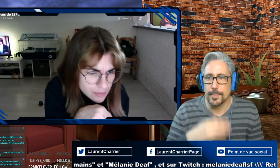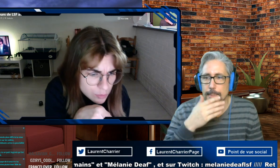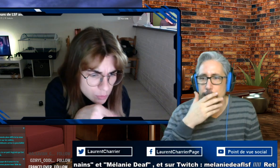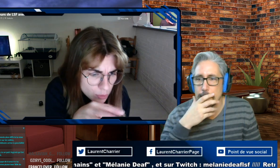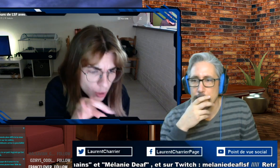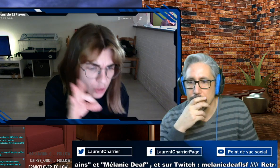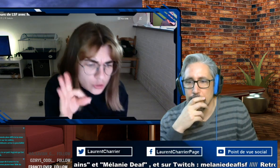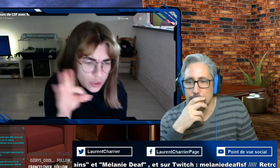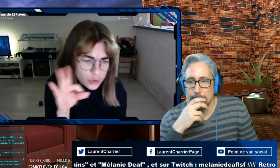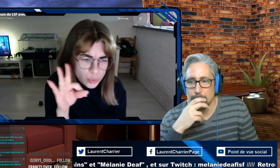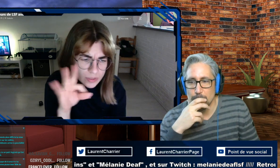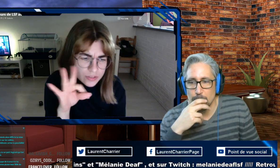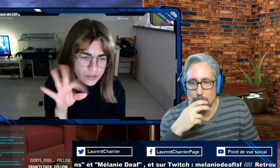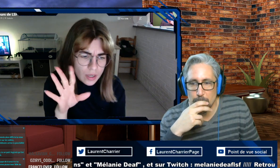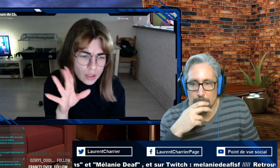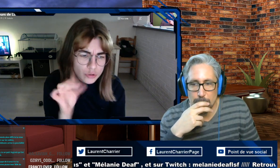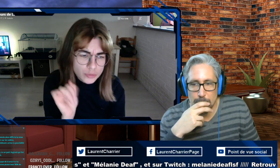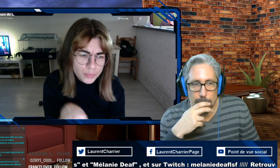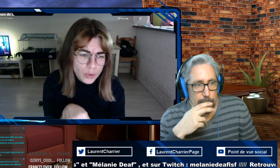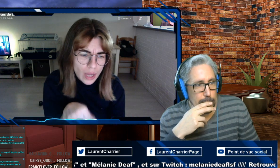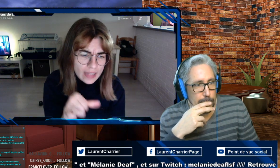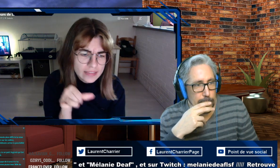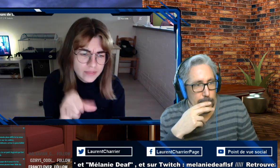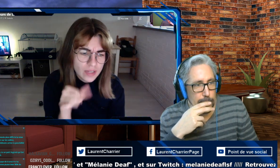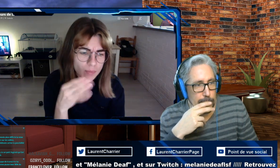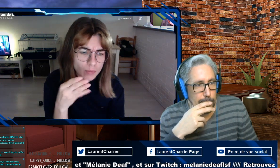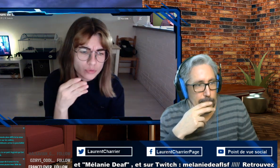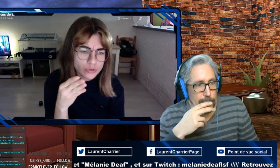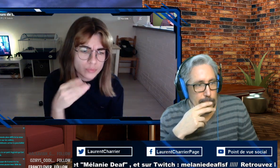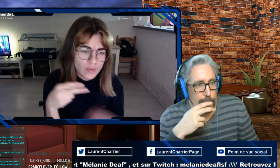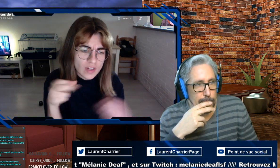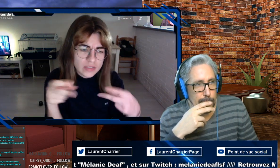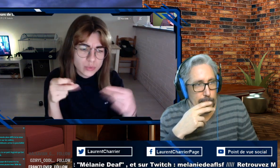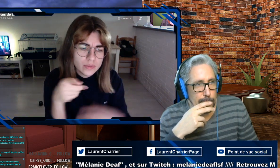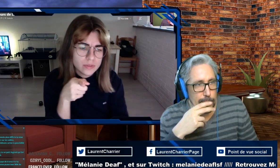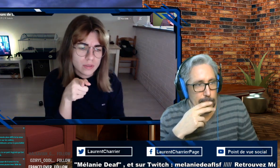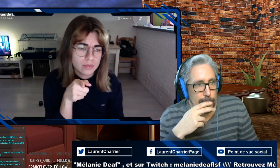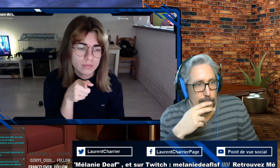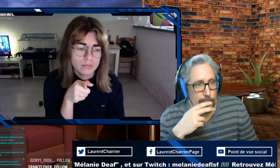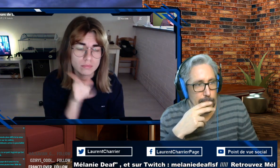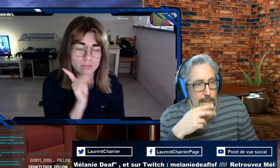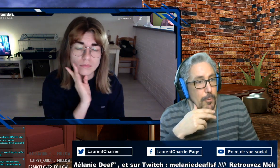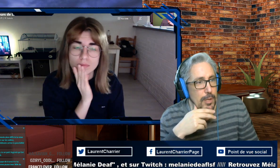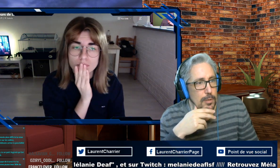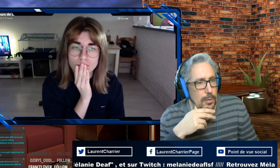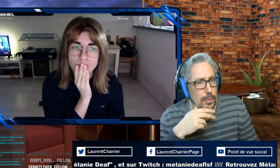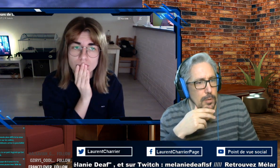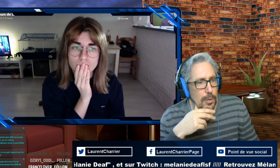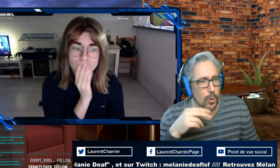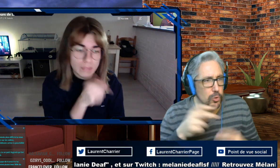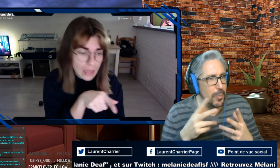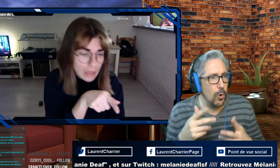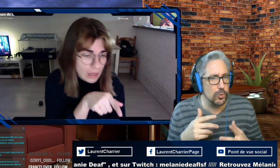qui dit que Twitch, tu peux activer un module pour avoir des sous-titres. Ah ouais,